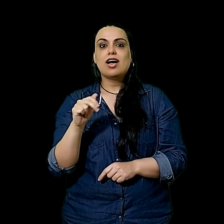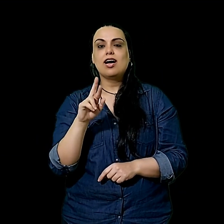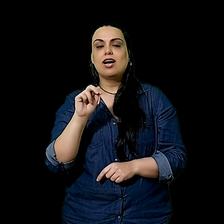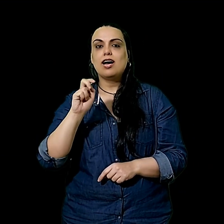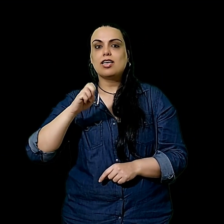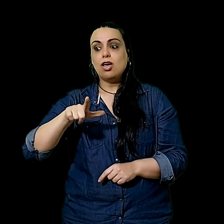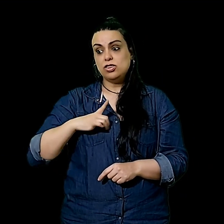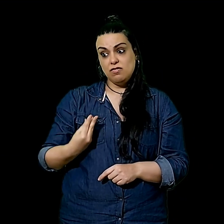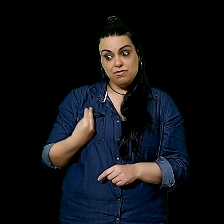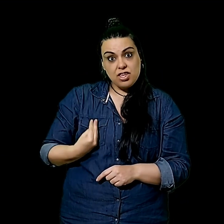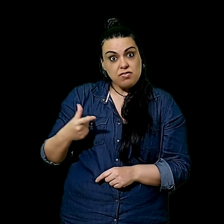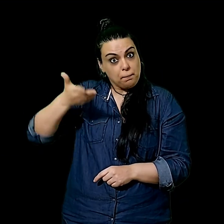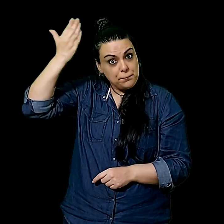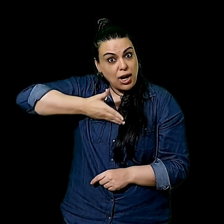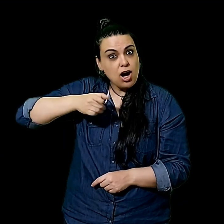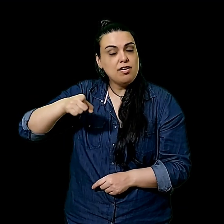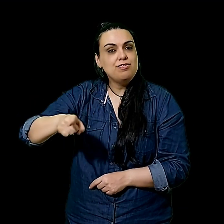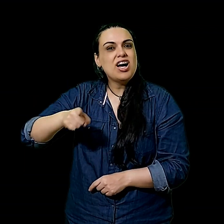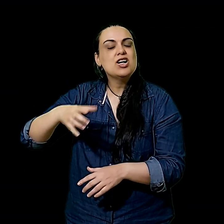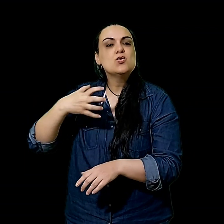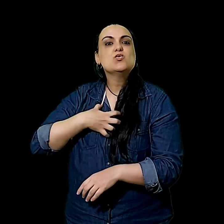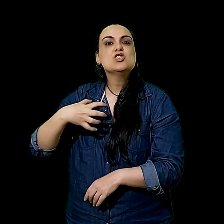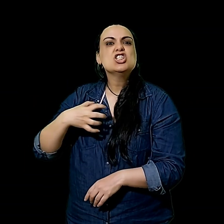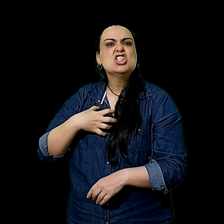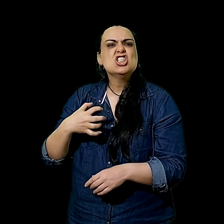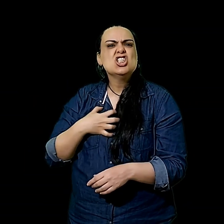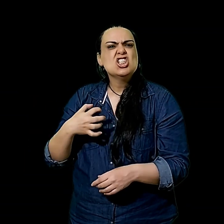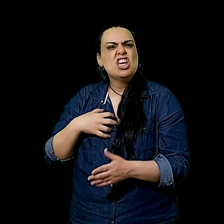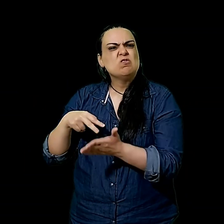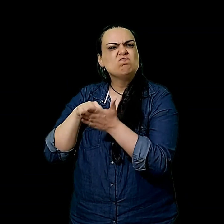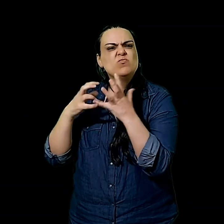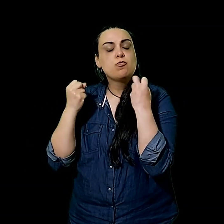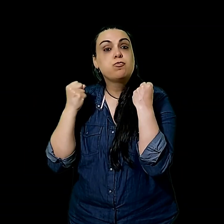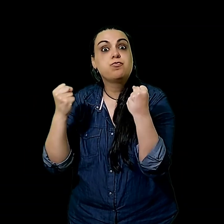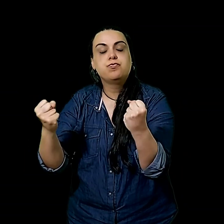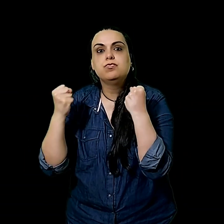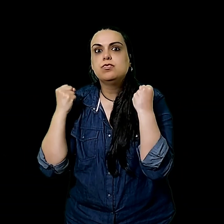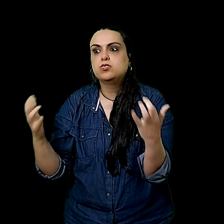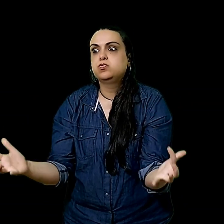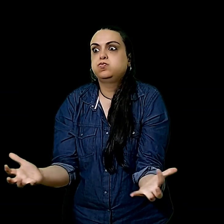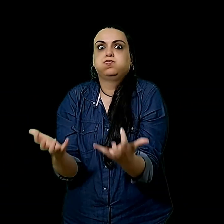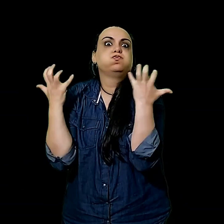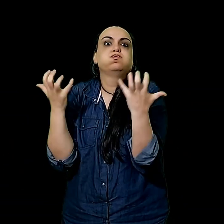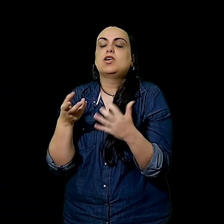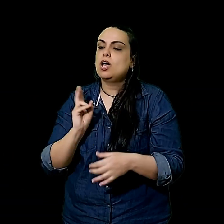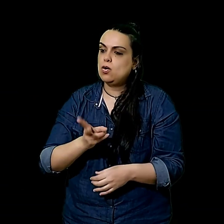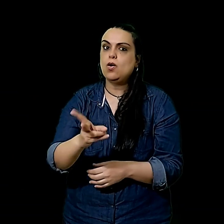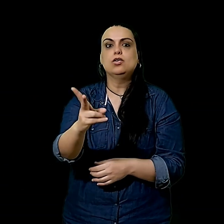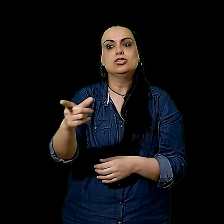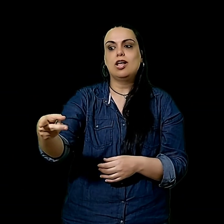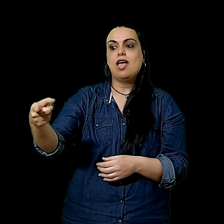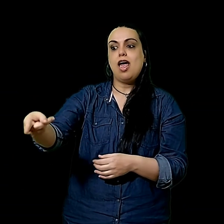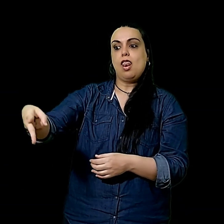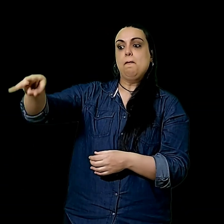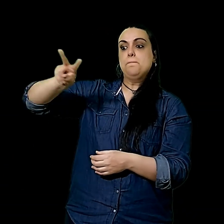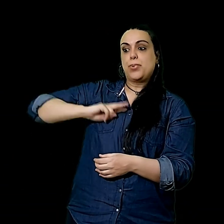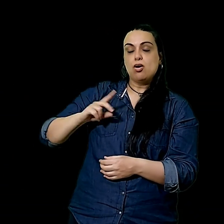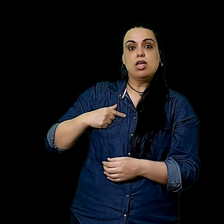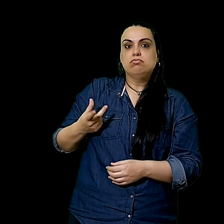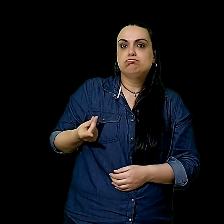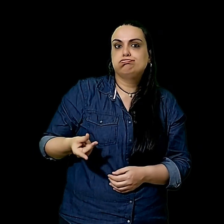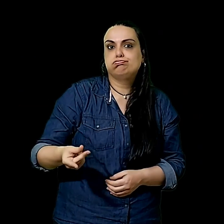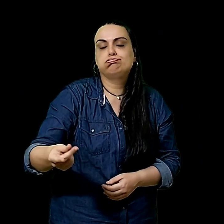e é prova viva do que eu estou dizendo, pela maneira robusta que vive e que dá continuidade ao ministério dela. Por